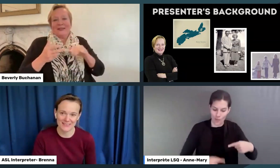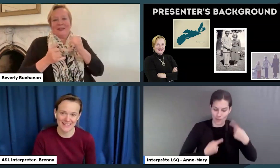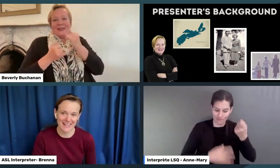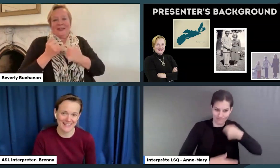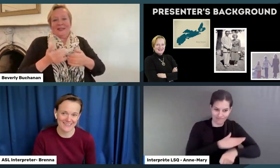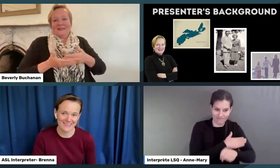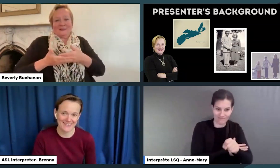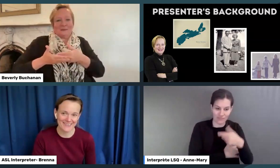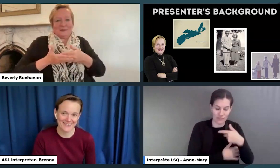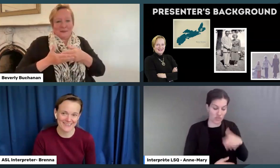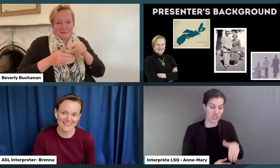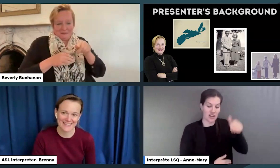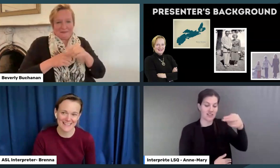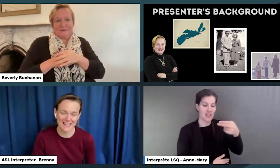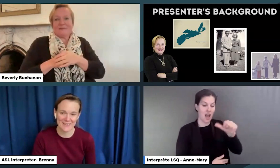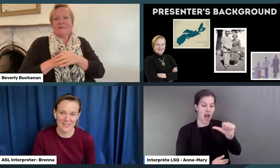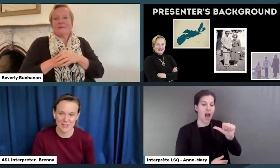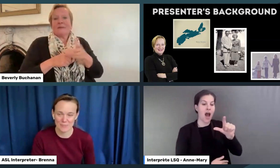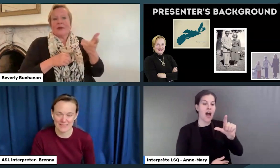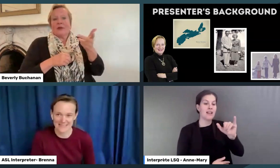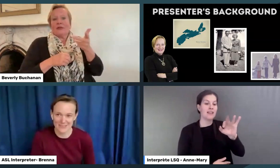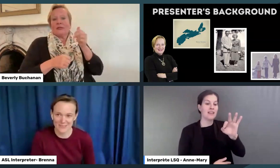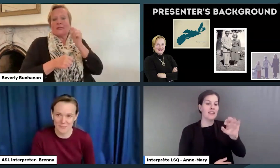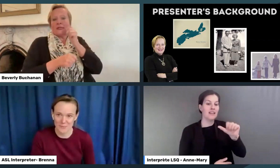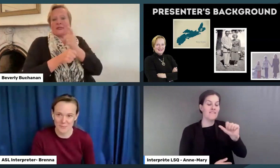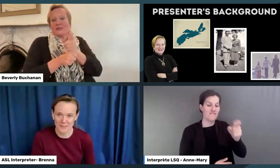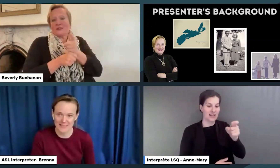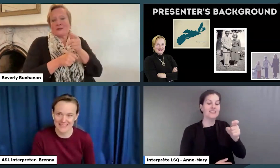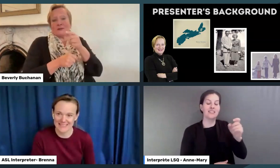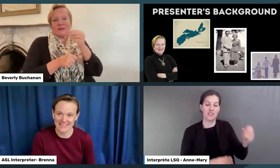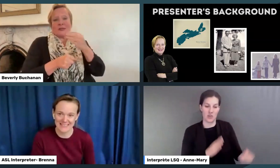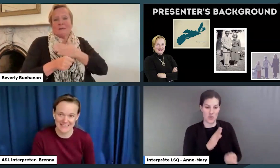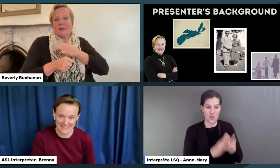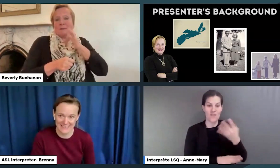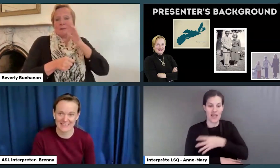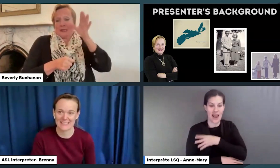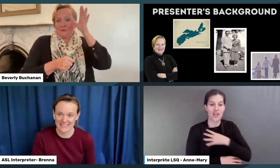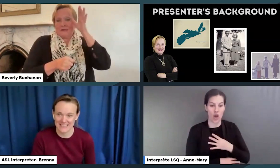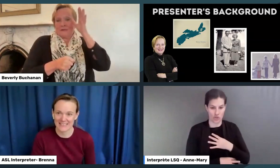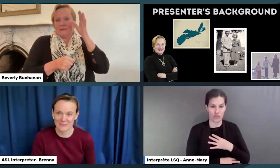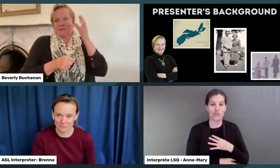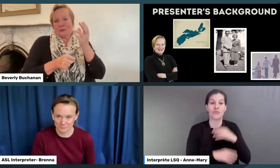chapeau. Et moi-même, je suis la cadette.